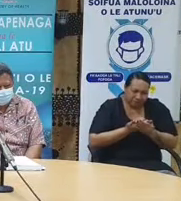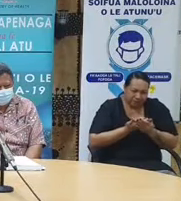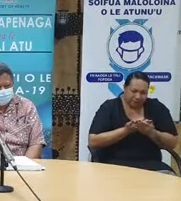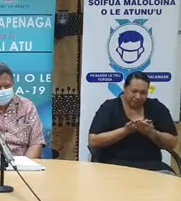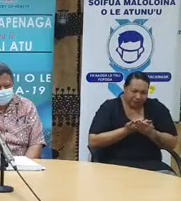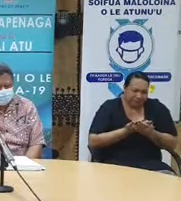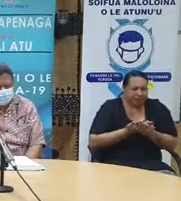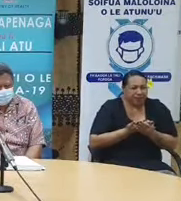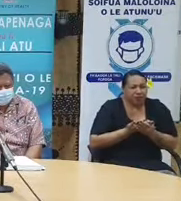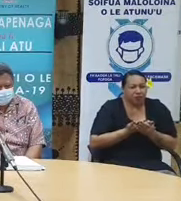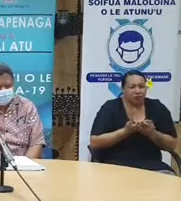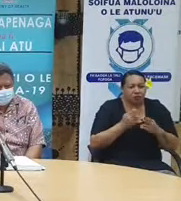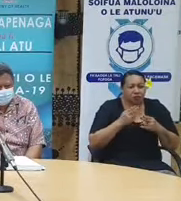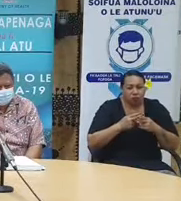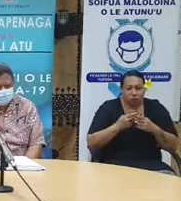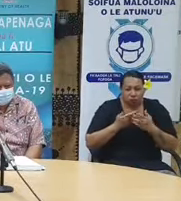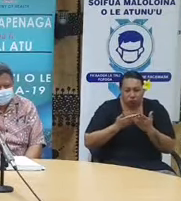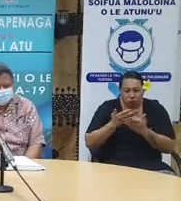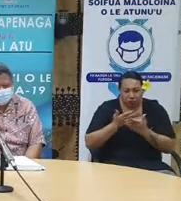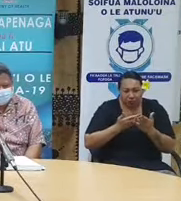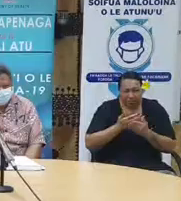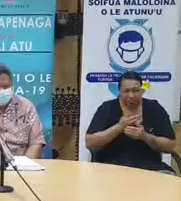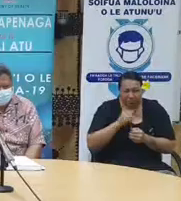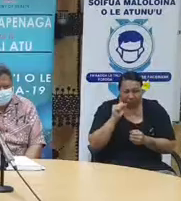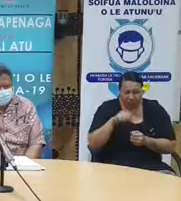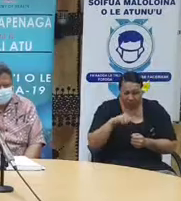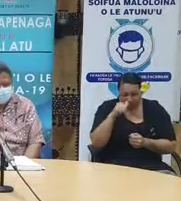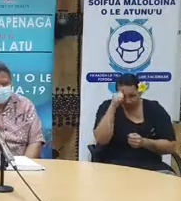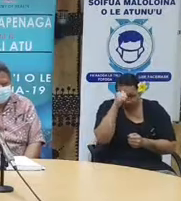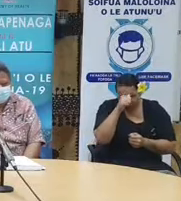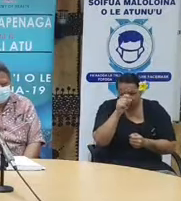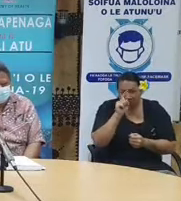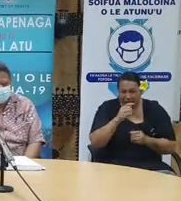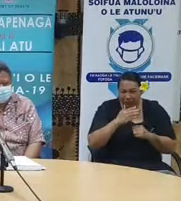pāla pāla. E po lea fo i poto, e le a toa